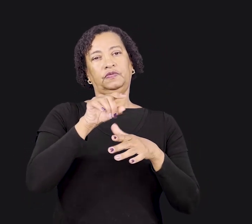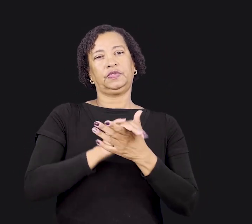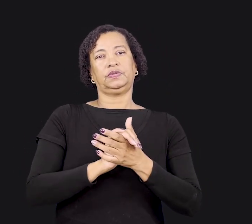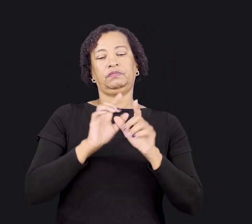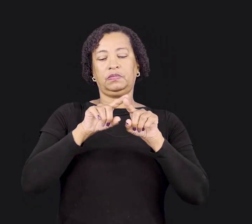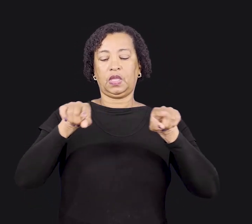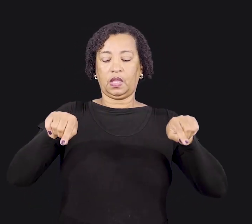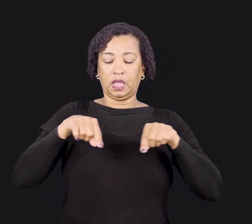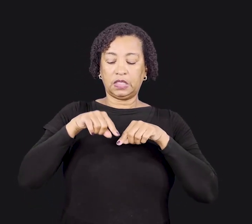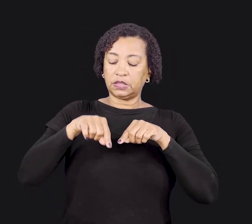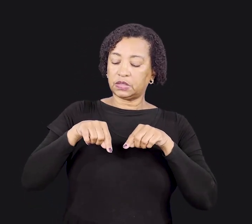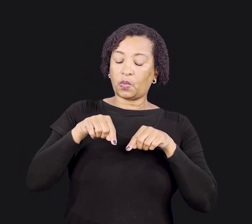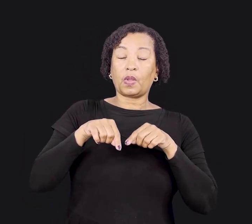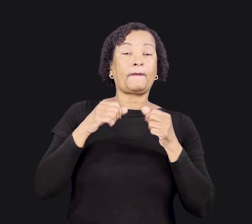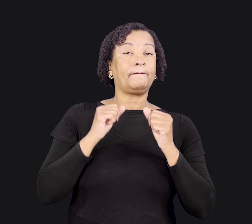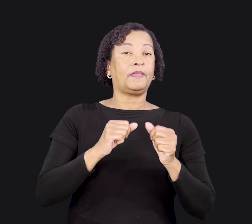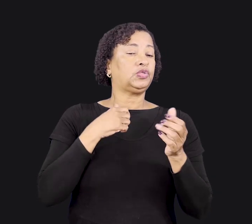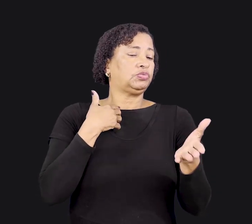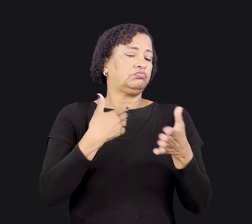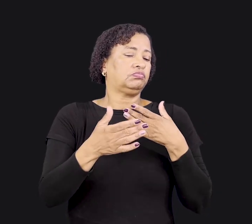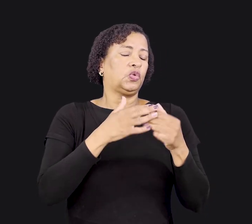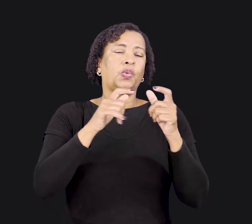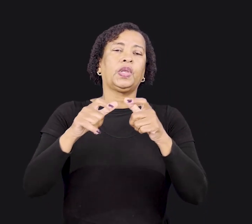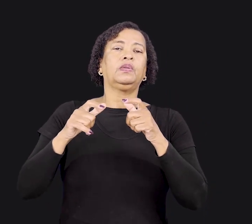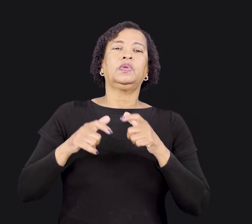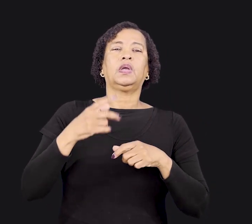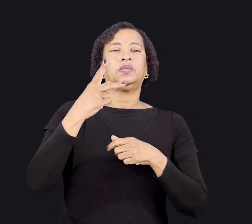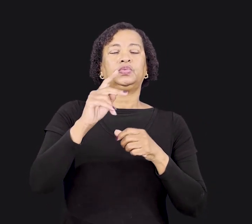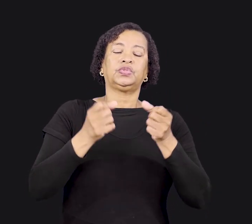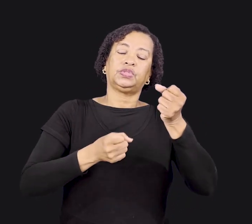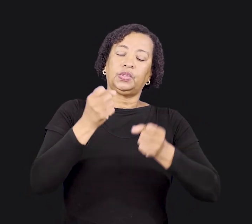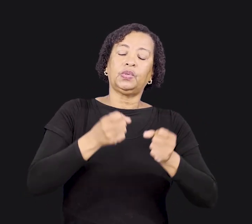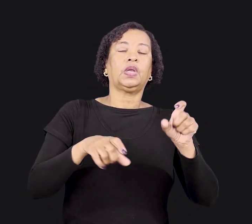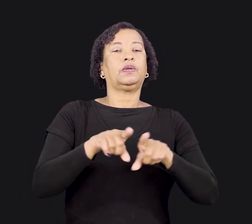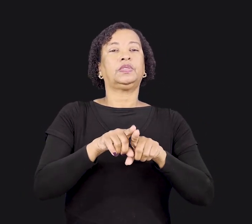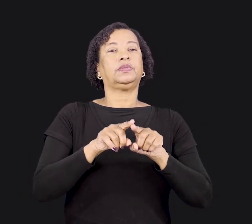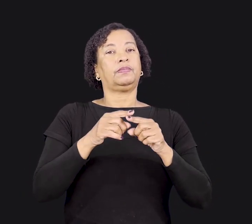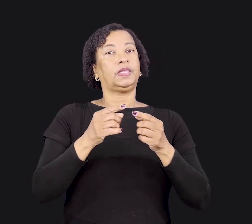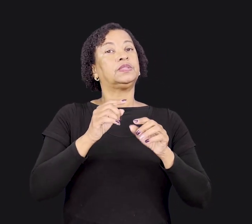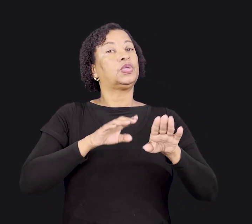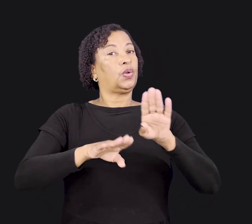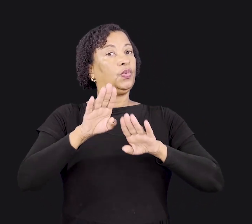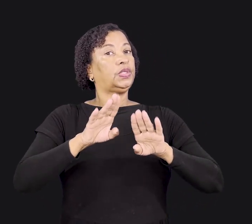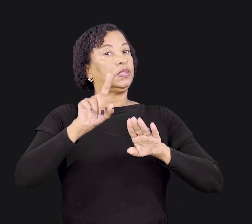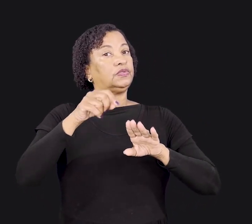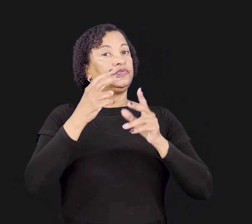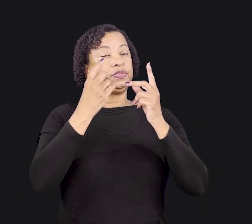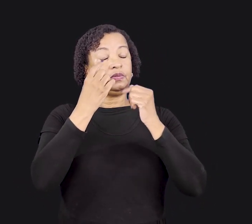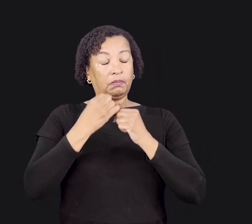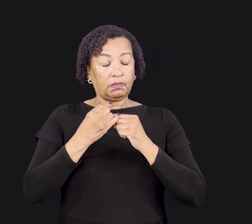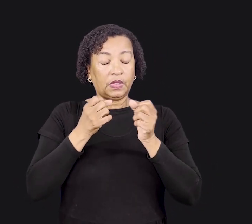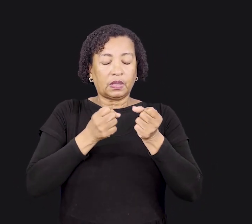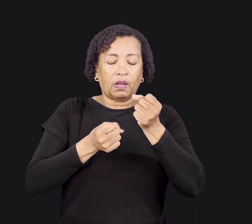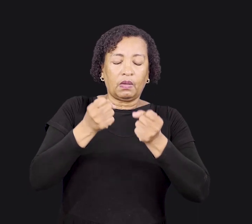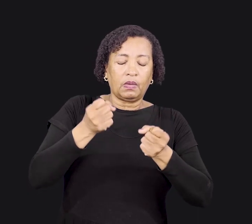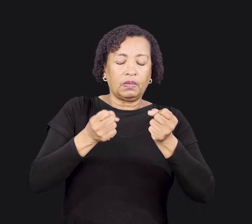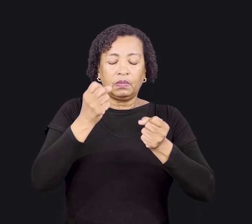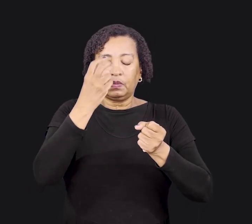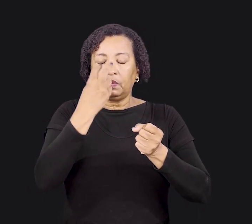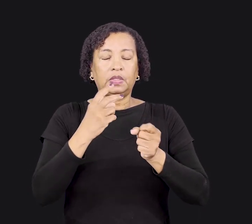Esse quarto pode ser qualquer lugar, até mesmo o seu carro. Mas cuidado, não vai fechar os olhos enquanto está dirigindo, enquanto ora e dirige, né?